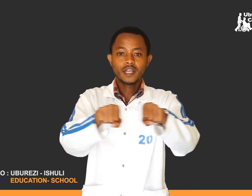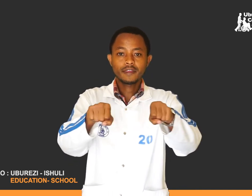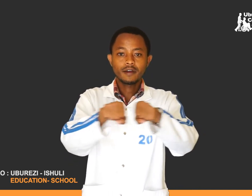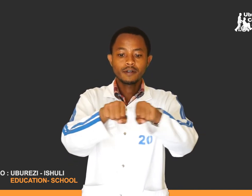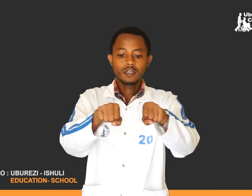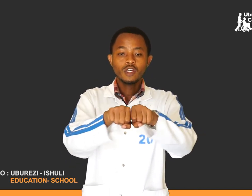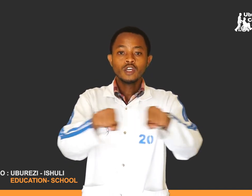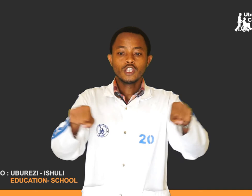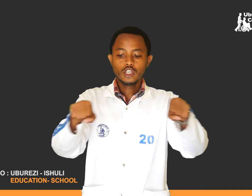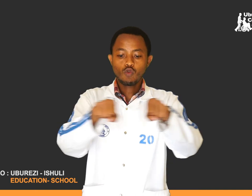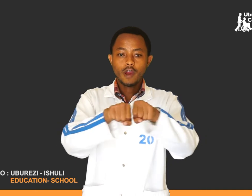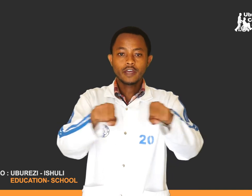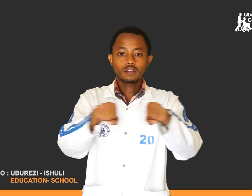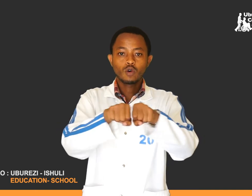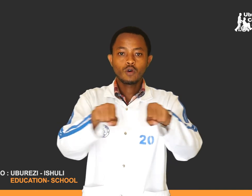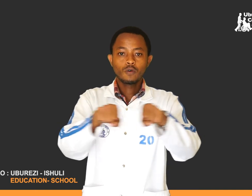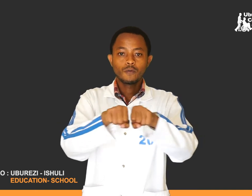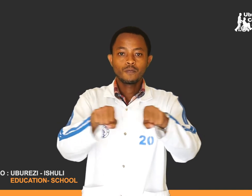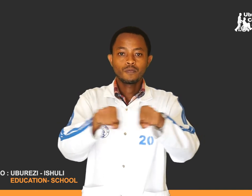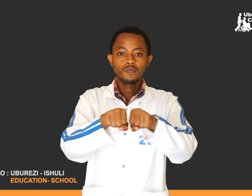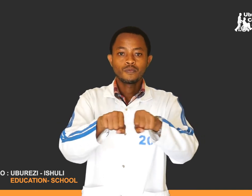ubikubitanya. Inkweto,